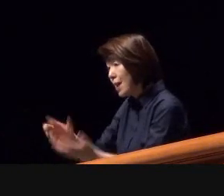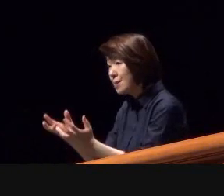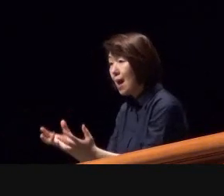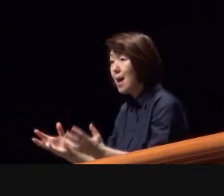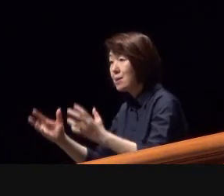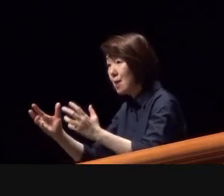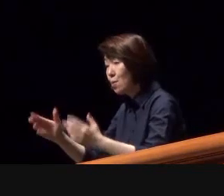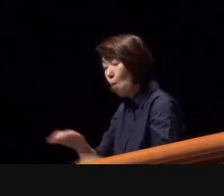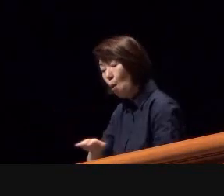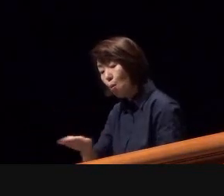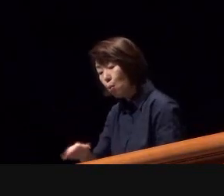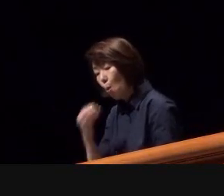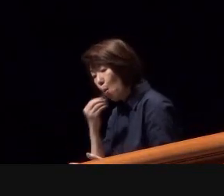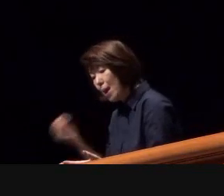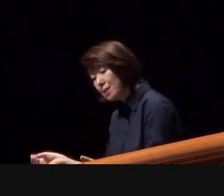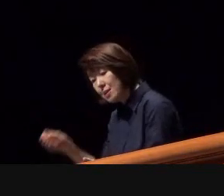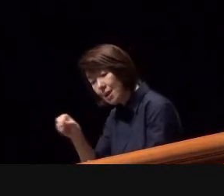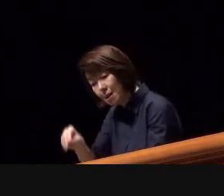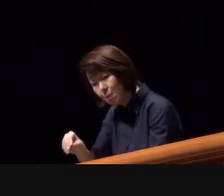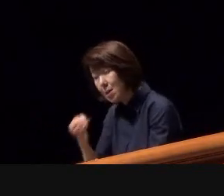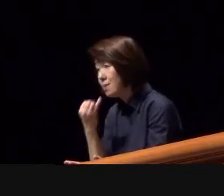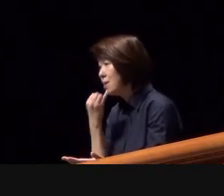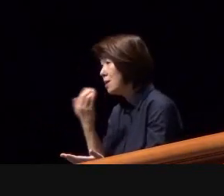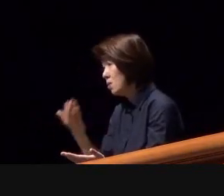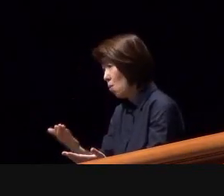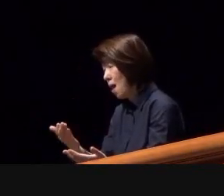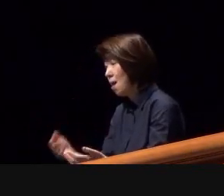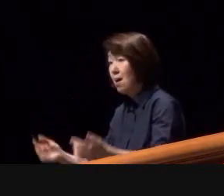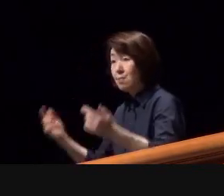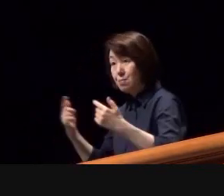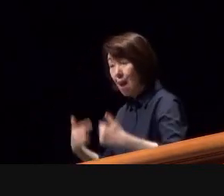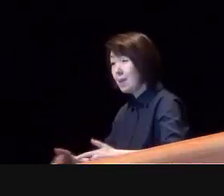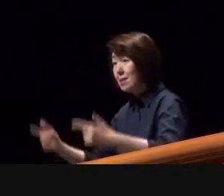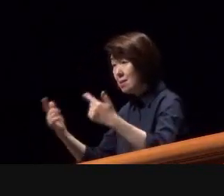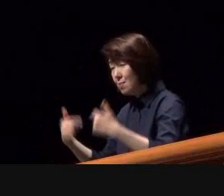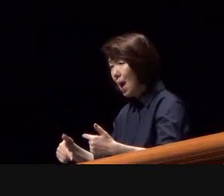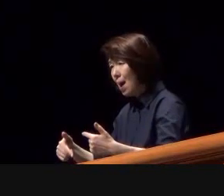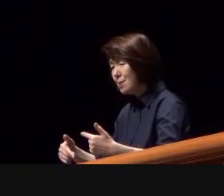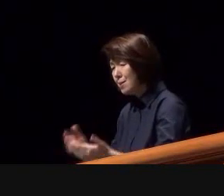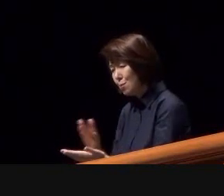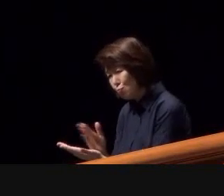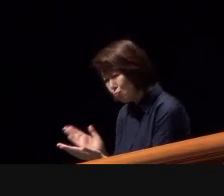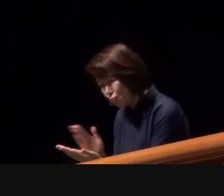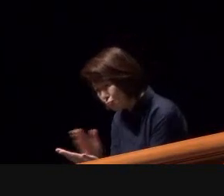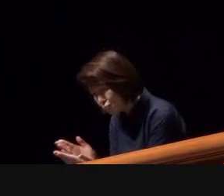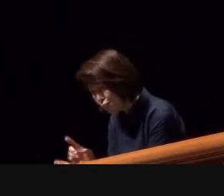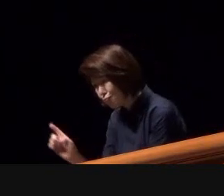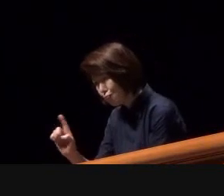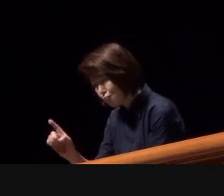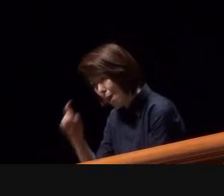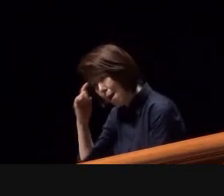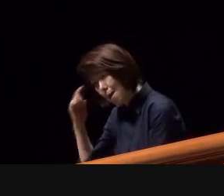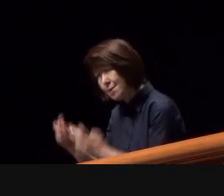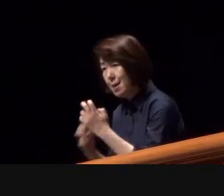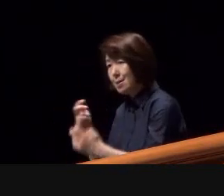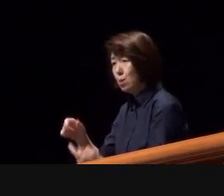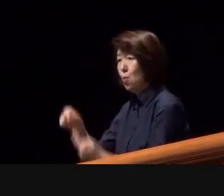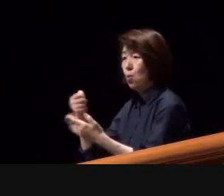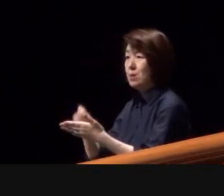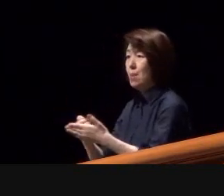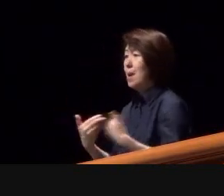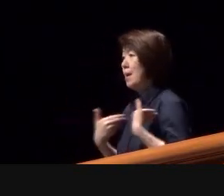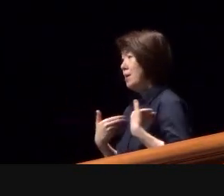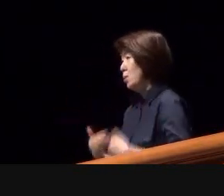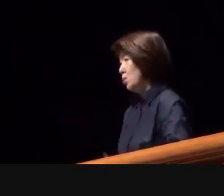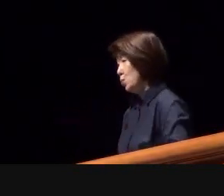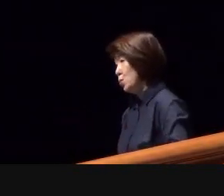ちに食べさせていいのか、毎日毎日洗濯を迫られております。私たちはね、もうす